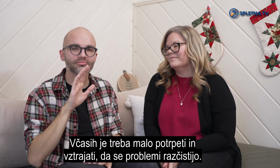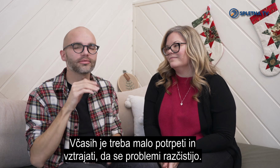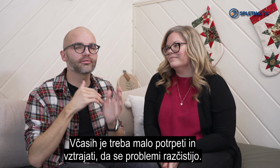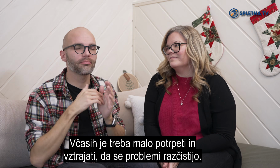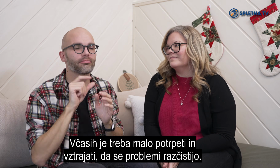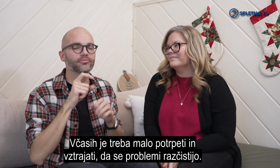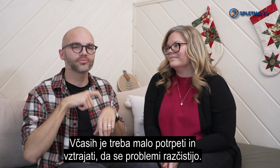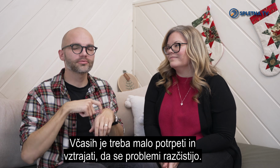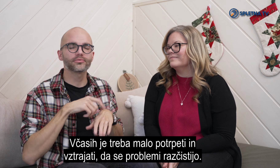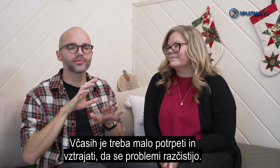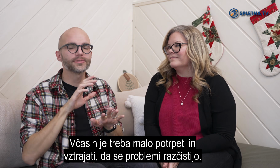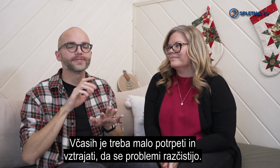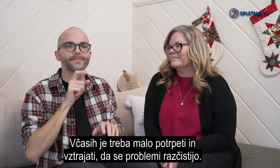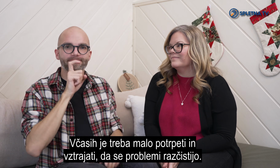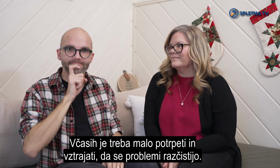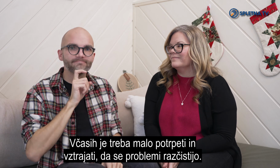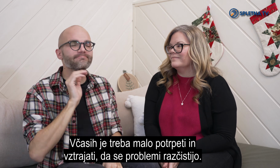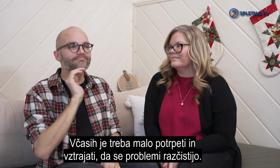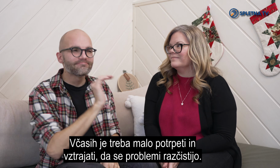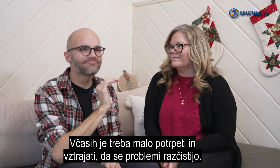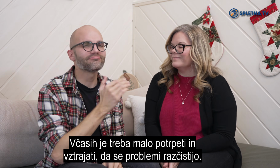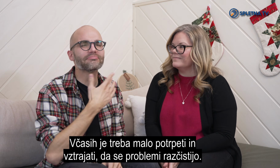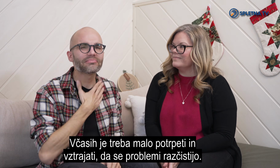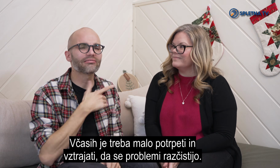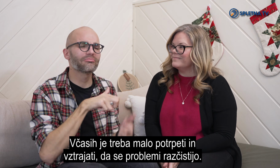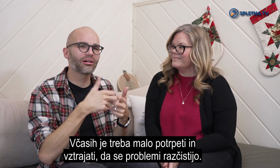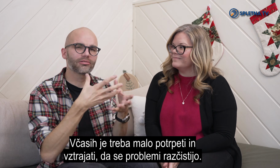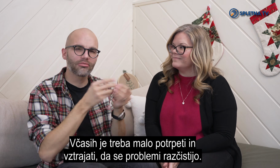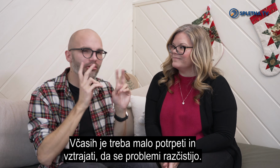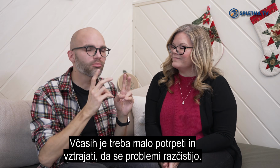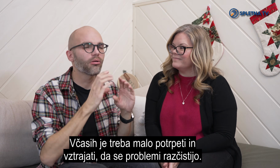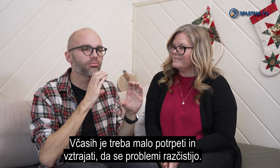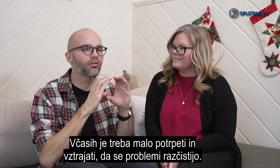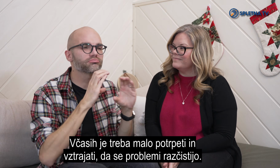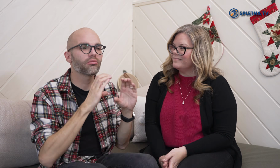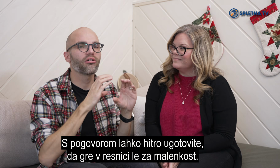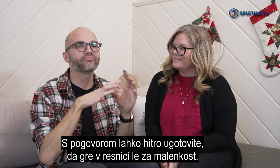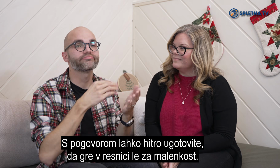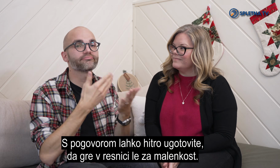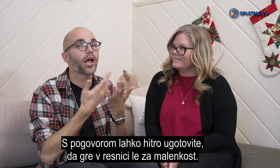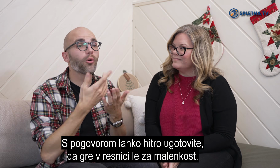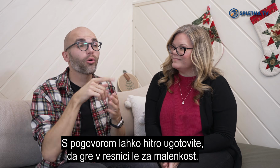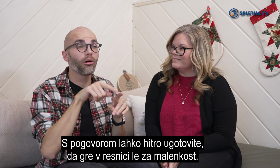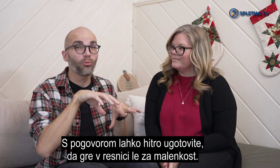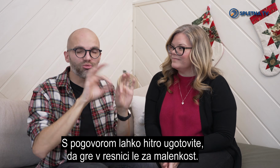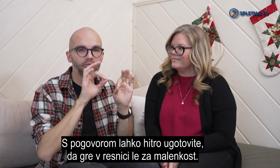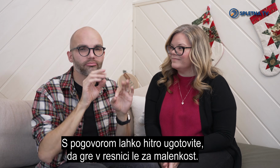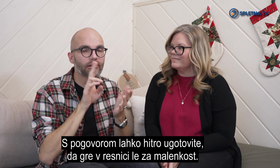Včasih je treba malo potrpeti in vztrajati, da se problemi razčistijo. S pogovorom lahko hitro ugotovite, da gre v resnici le